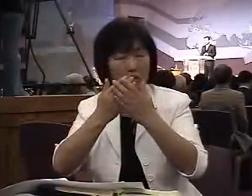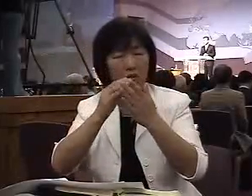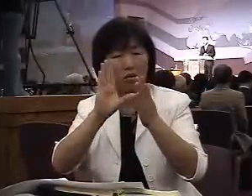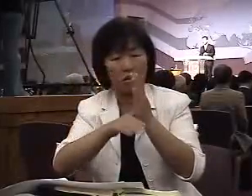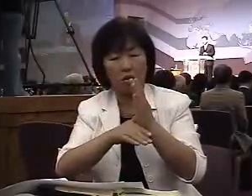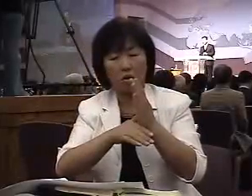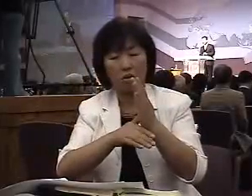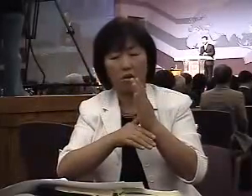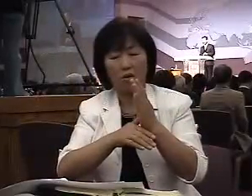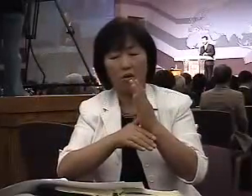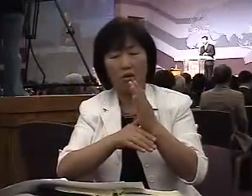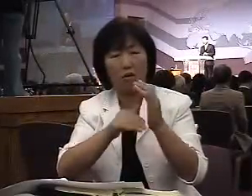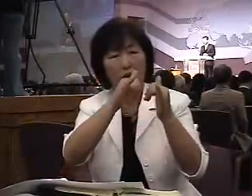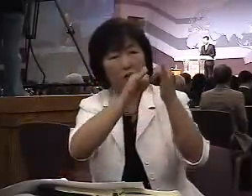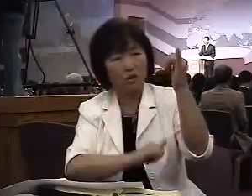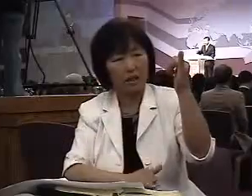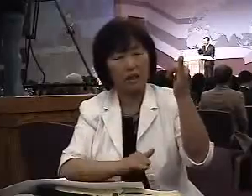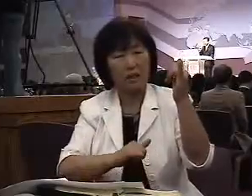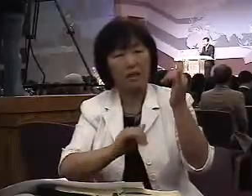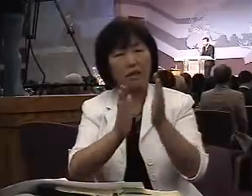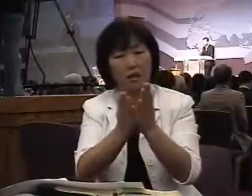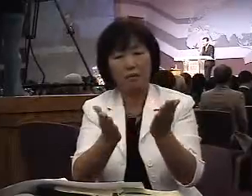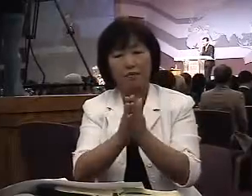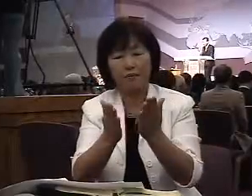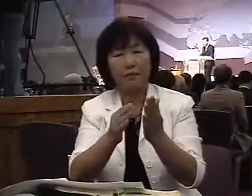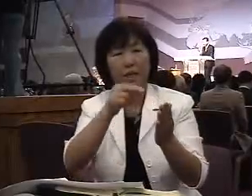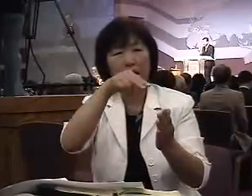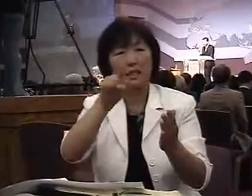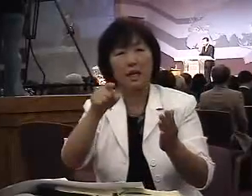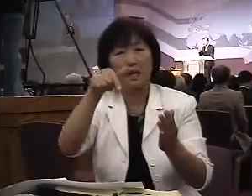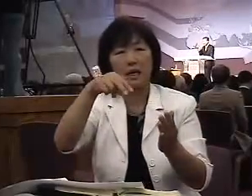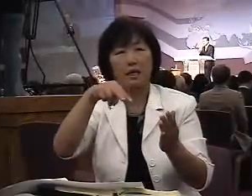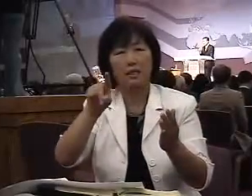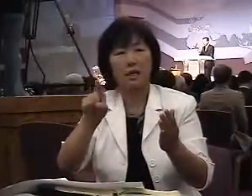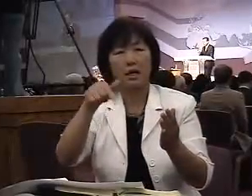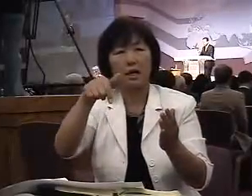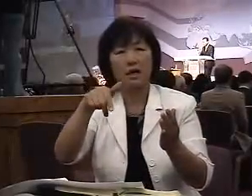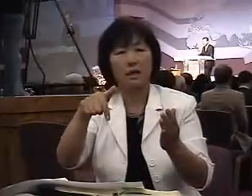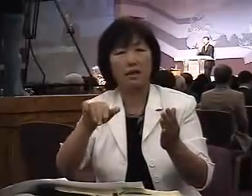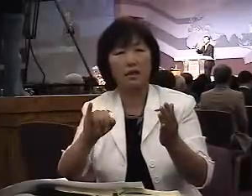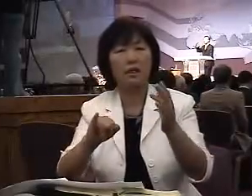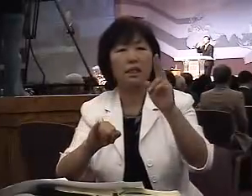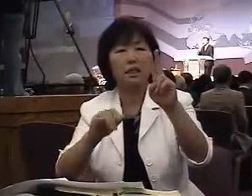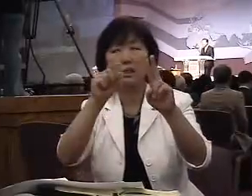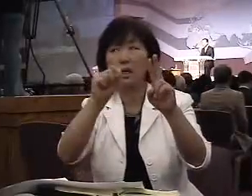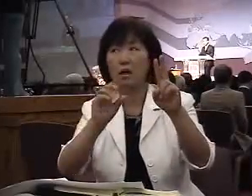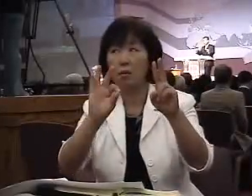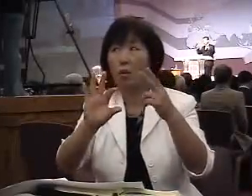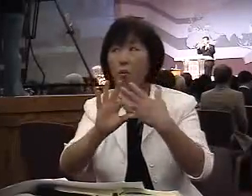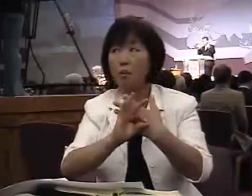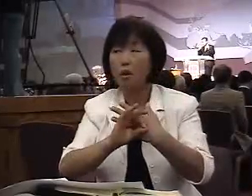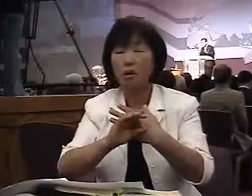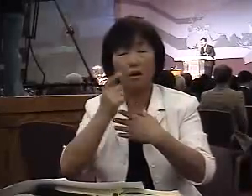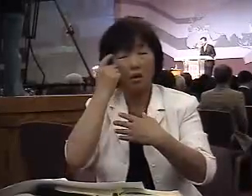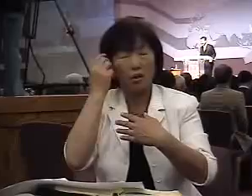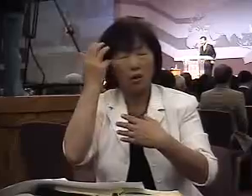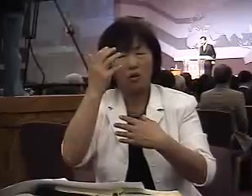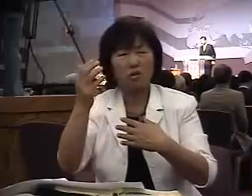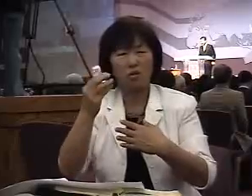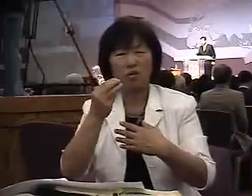있는 역사의 책입니다. 근데 사사기 2장을 보면은 그 하나님의 백성이 그때 왜 그렇게